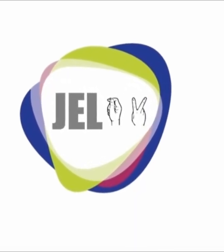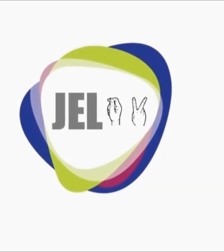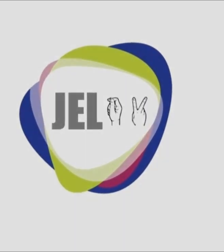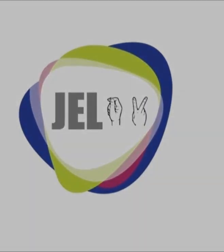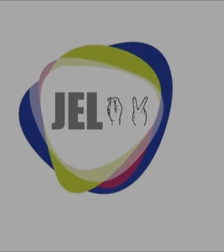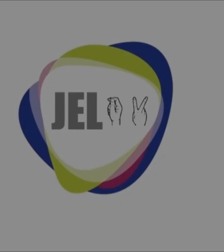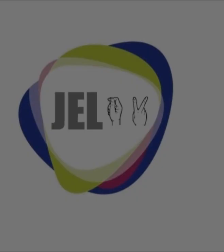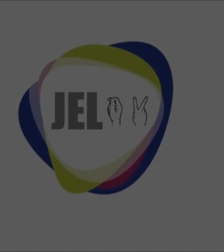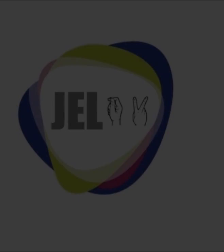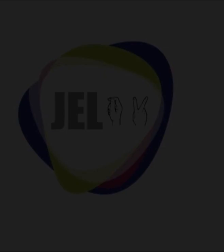<sil>